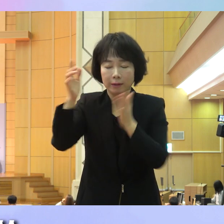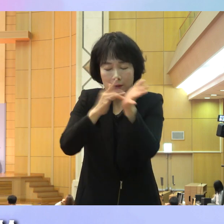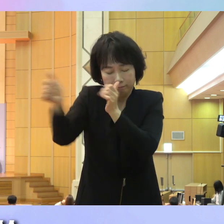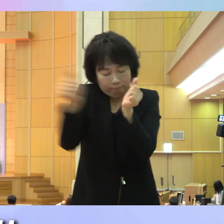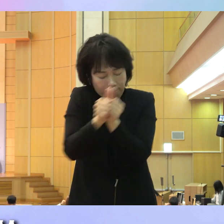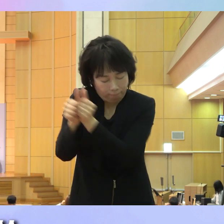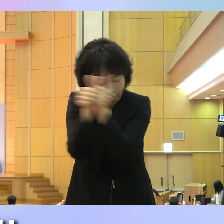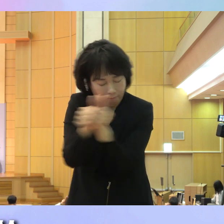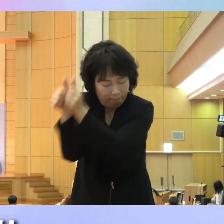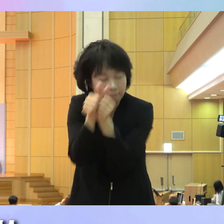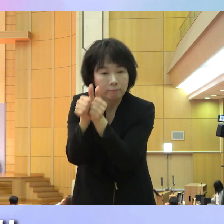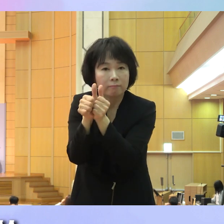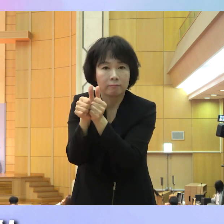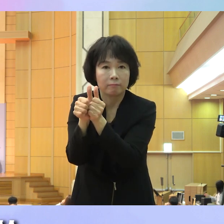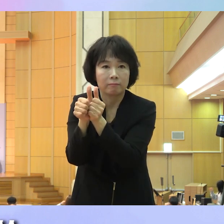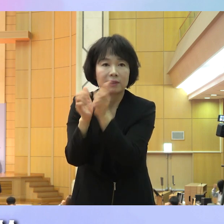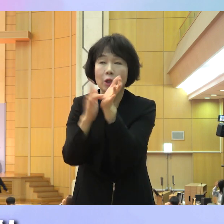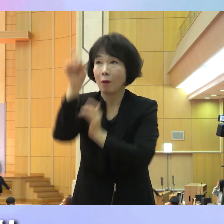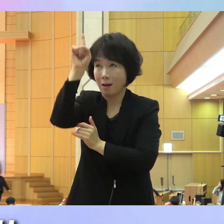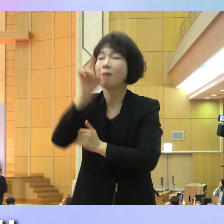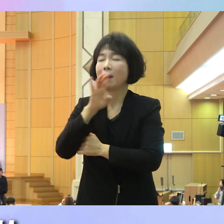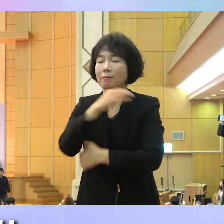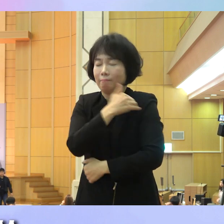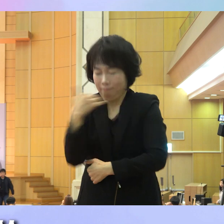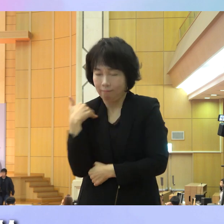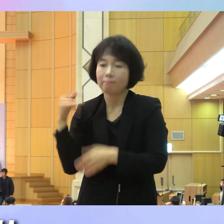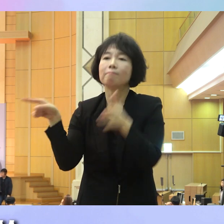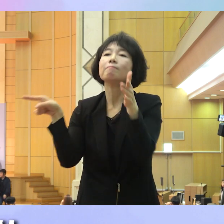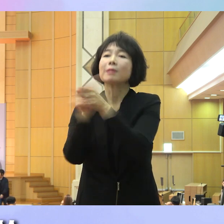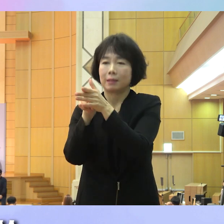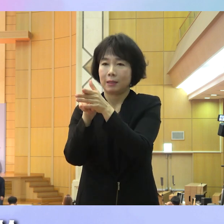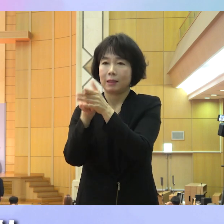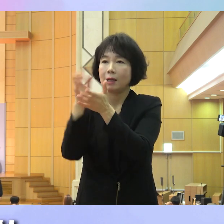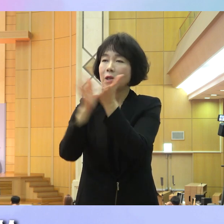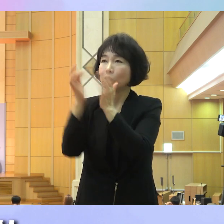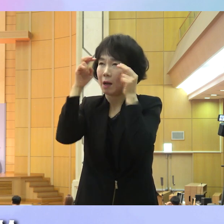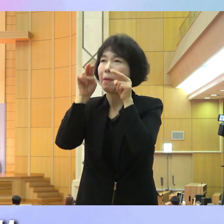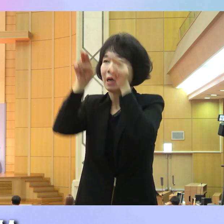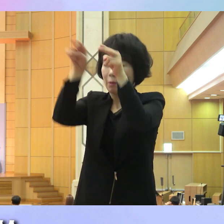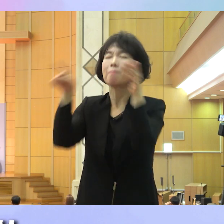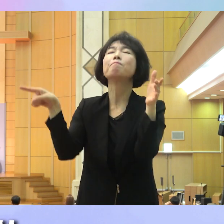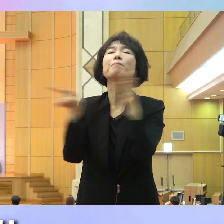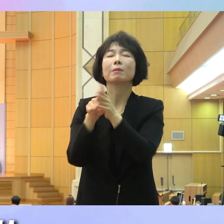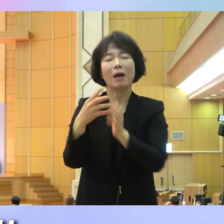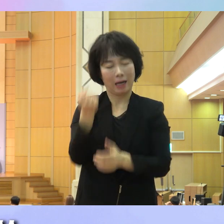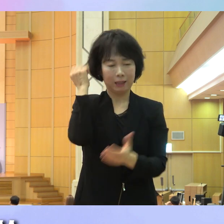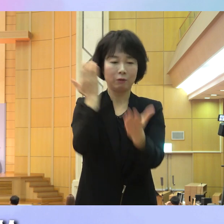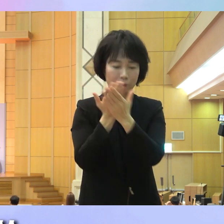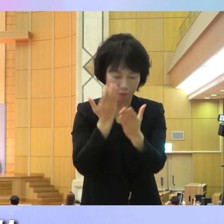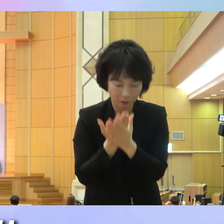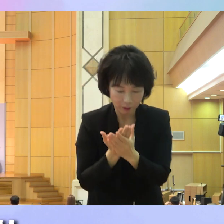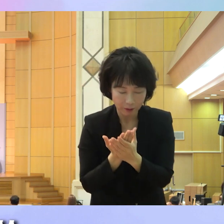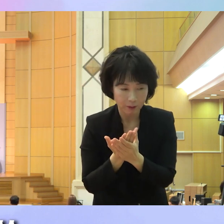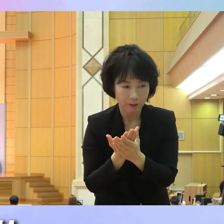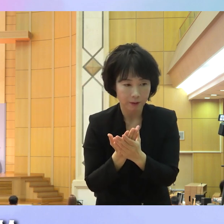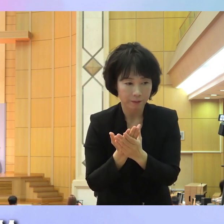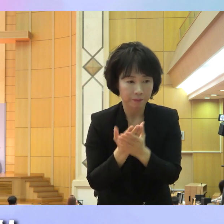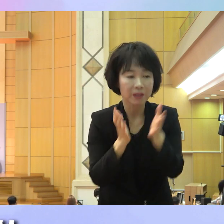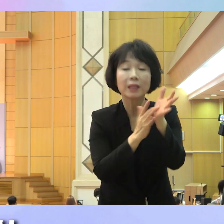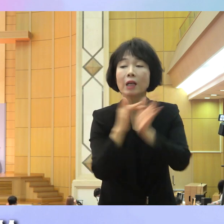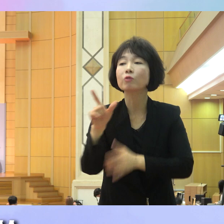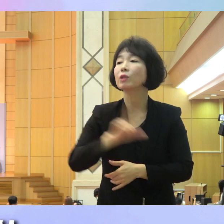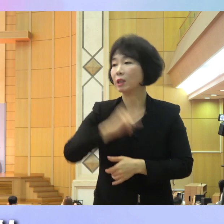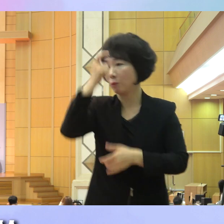갑니까? 주님 한 분만으로 만족합니다. 주님만 바라봅니다. 이런 믿음과 이런 신앙이 되길 원합니다. 예수님